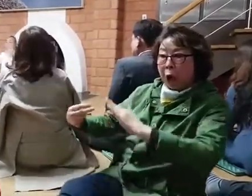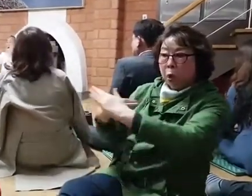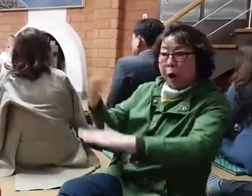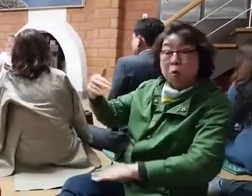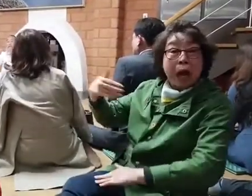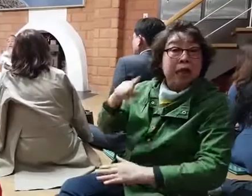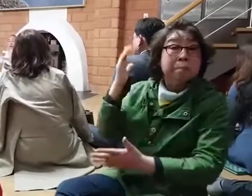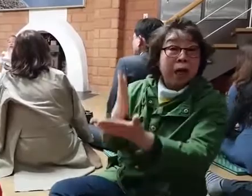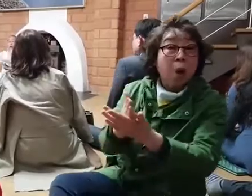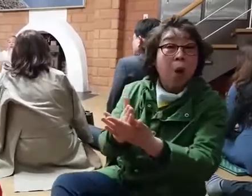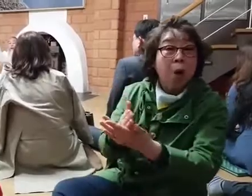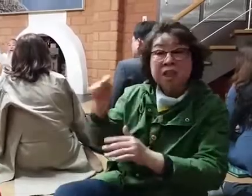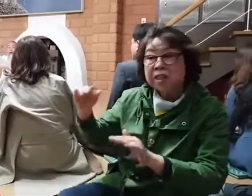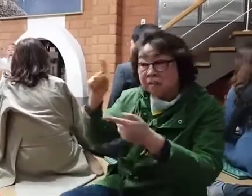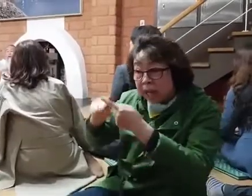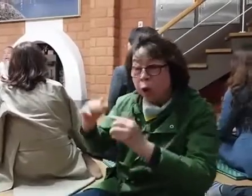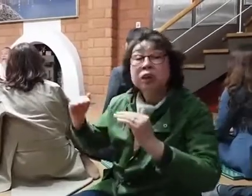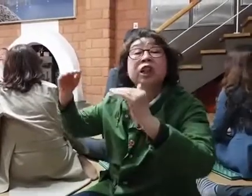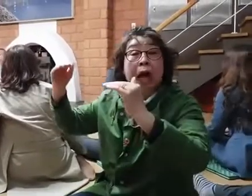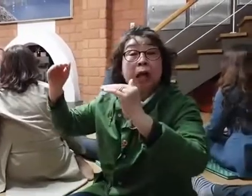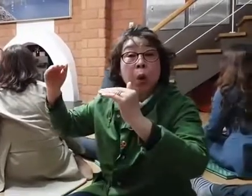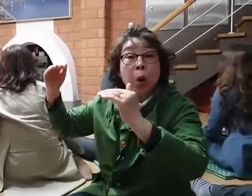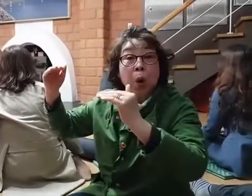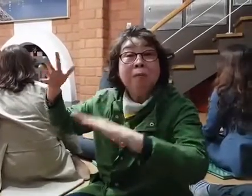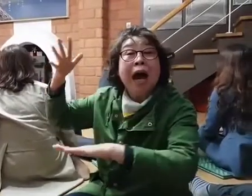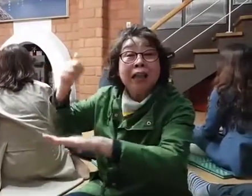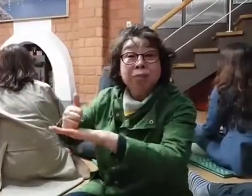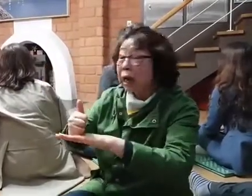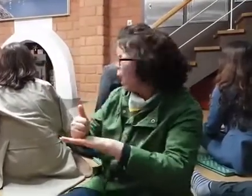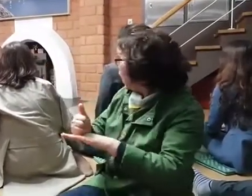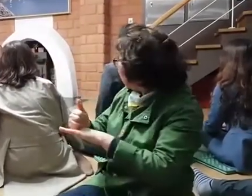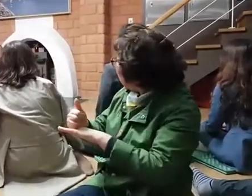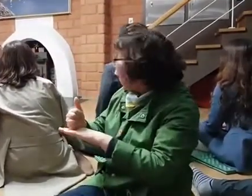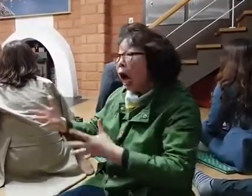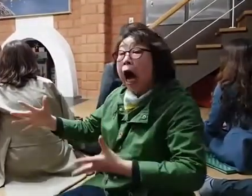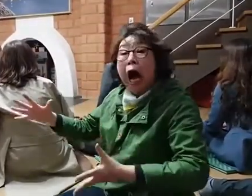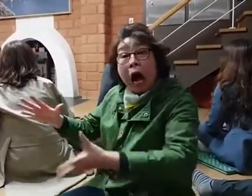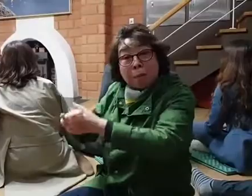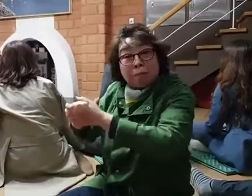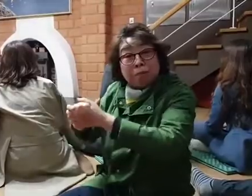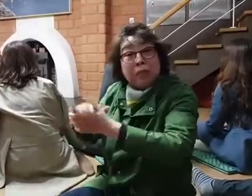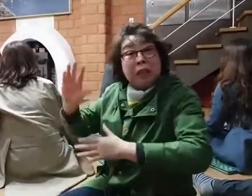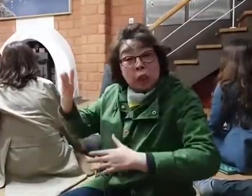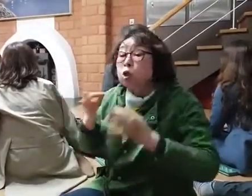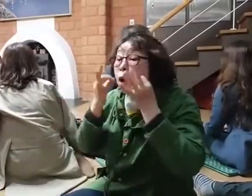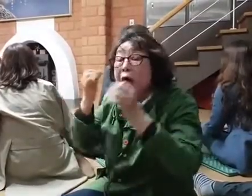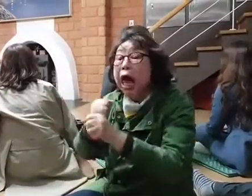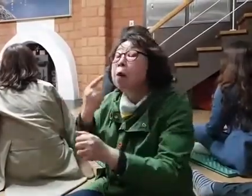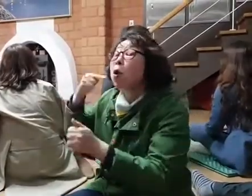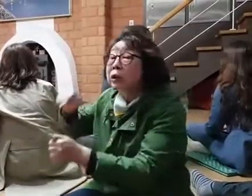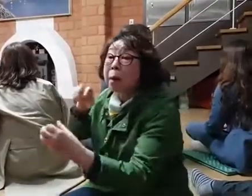거기에서 잘 갖추면서 성장하도록 해가지고 나중에는 우리가 합해도 될 만큼 우리가 서로가 노력해 나가자.